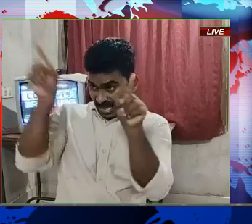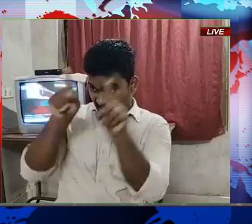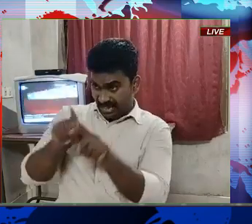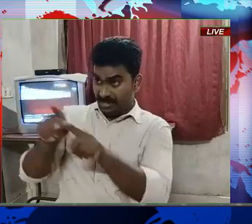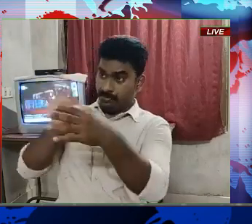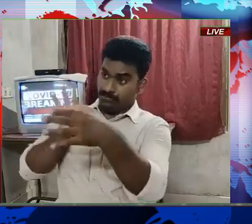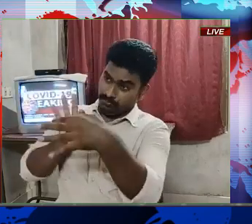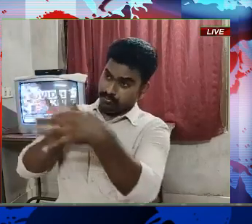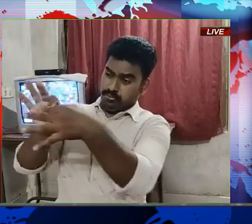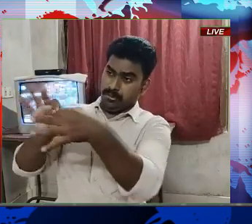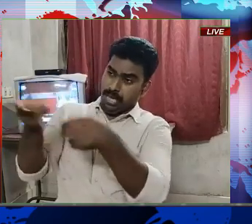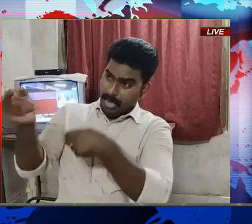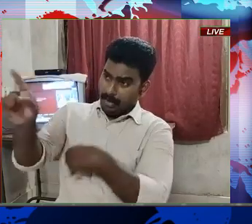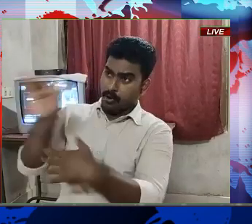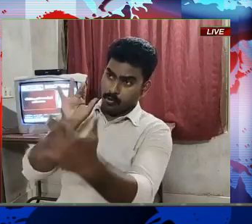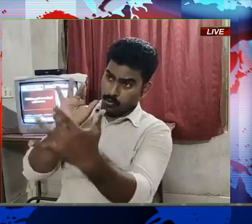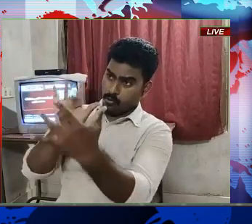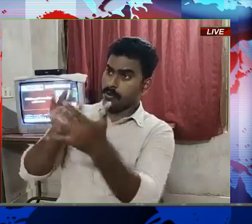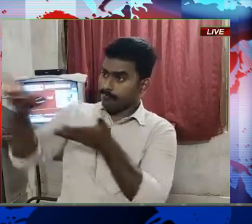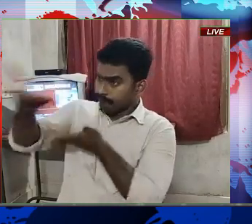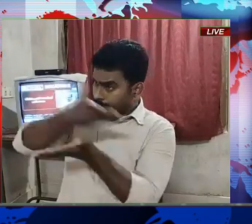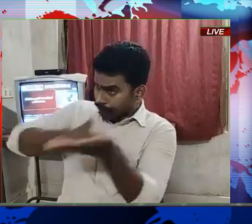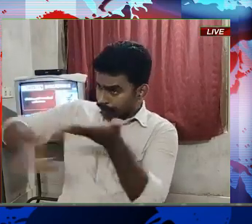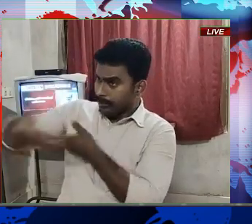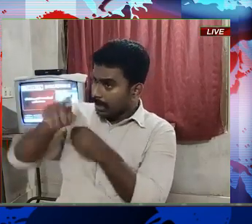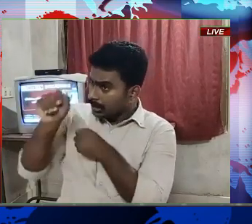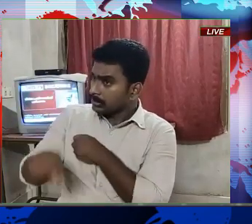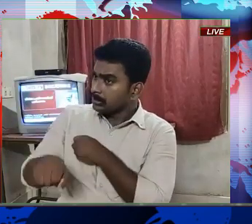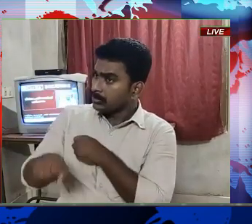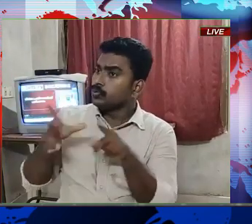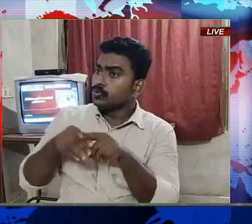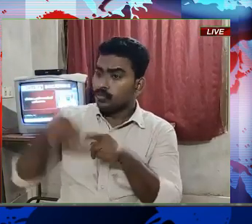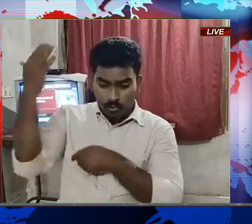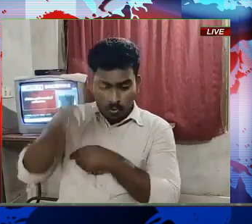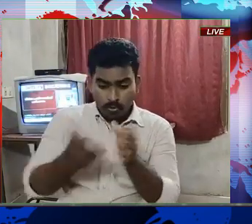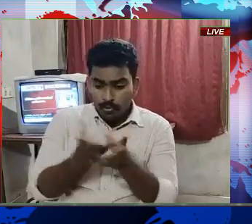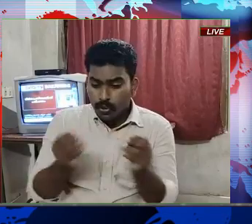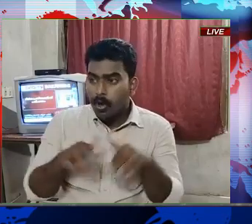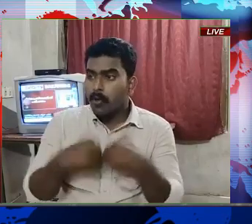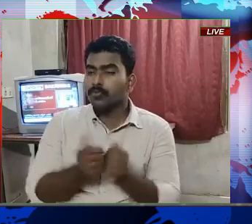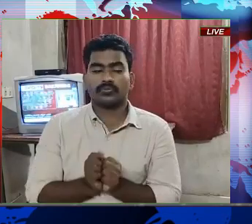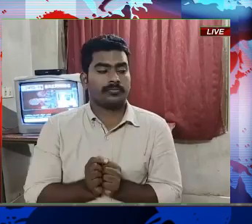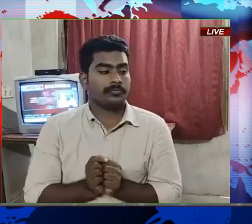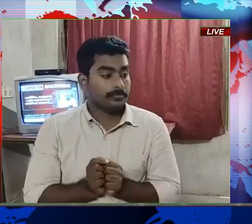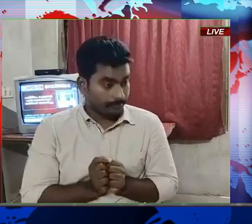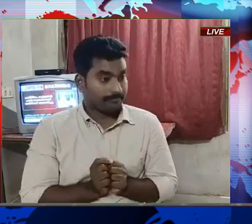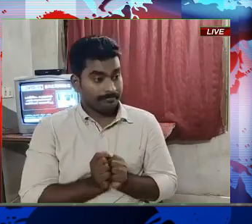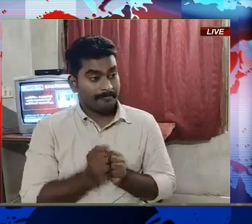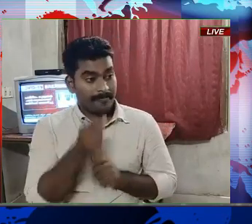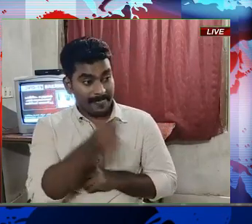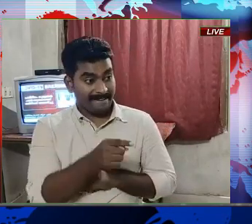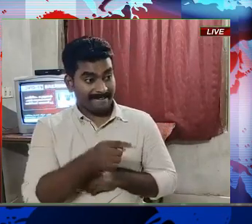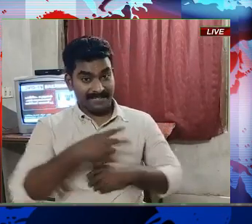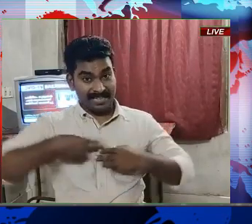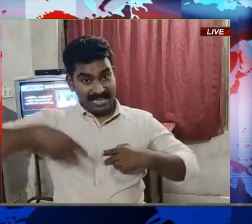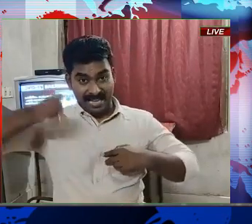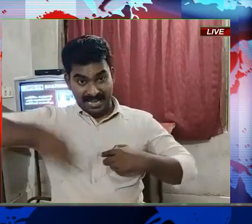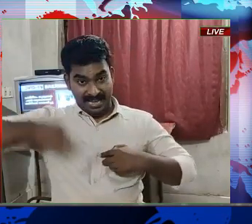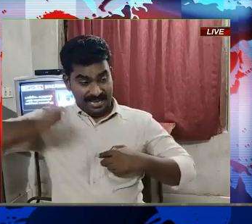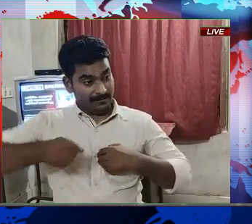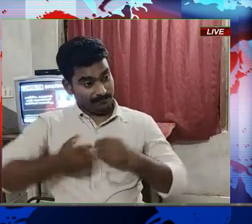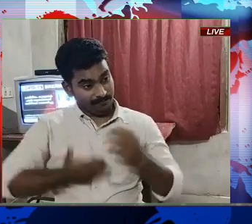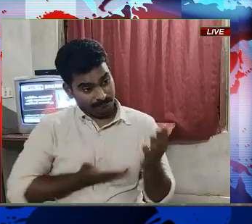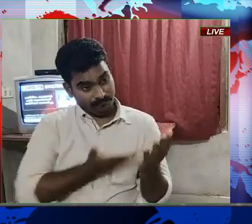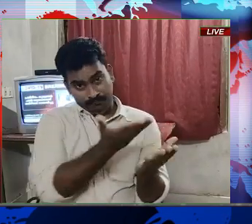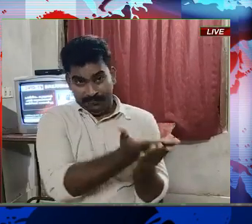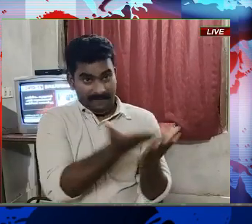എന്ന് നിങ്ങൾ പറയുന്നത് ശരിയാണെങ്കിൽ പോയത് എന്ന് എനിക്ക് മനസ്സിലാവുന്നില്ല. നേരത്തെ ഈ കരാർ ജീവനക്കാർക്കും ഡെയിലി വേജസുകാർക്കും ആനുകൂല്യം കൊടുക്കാൻ